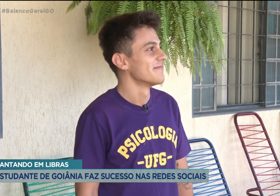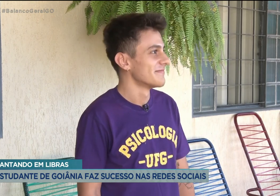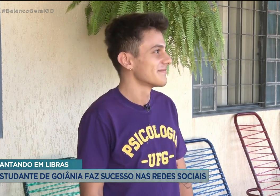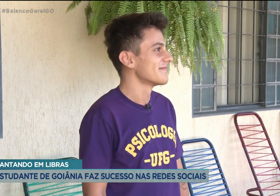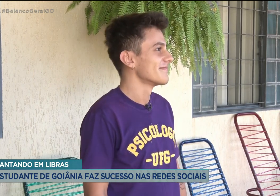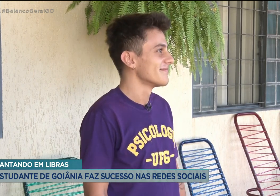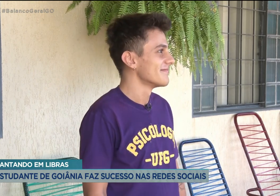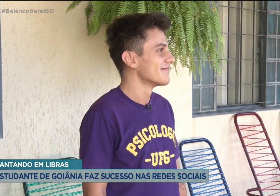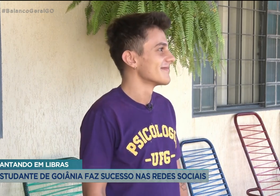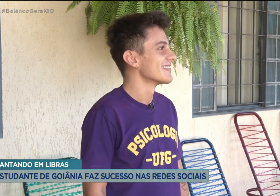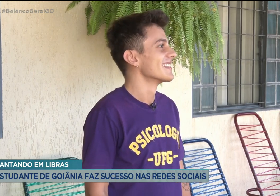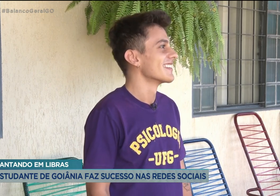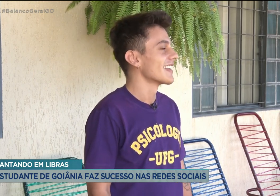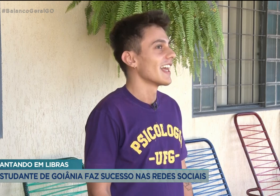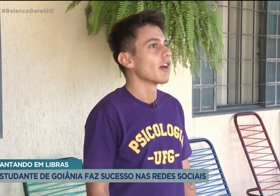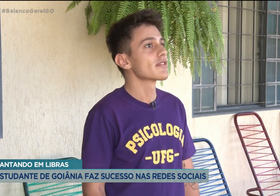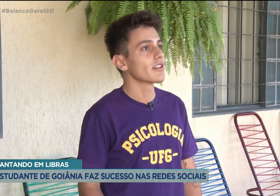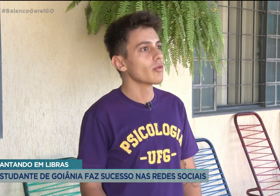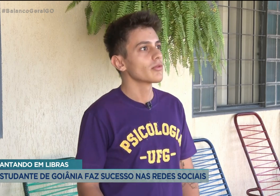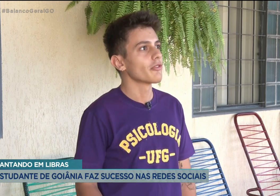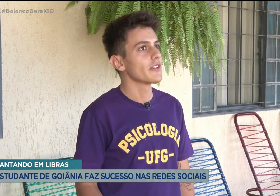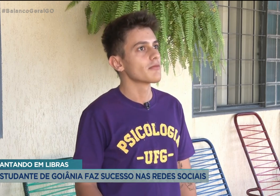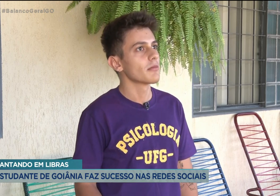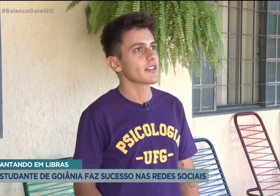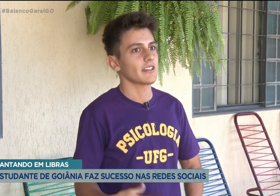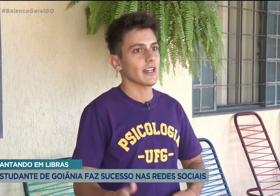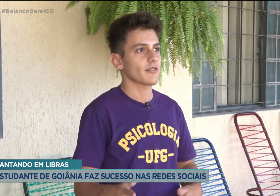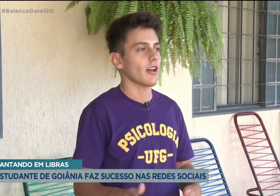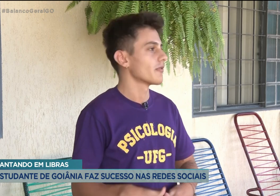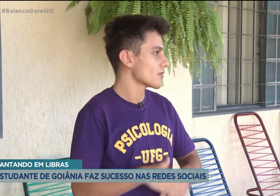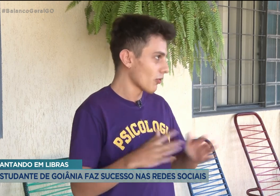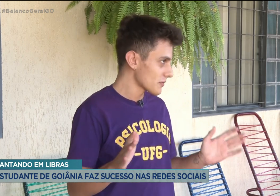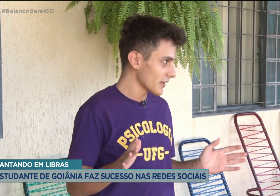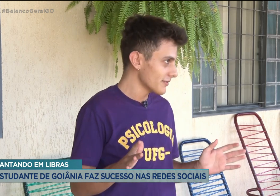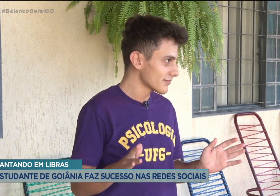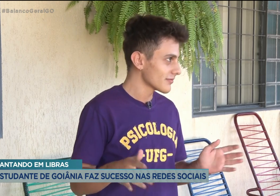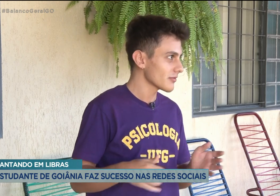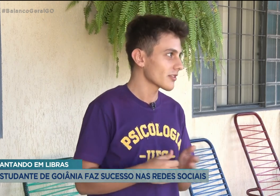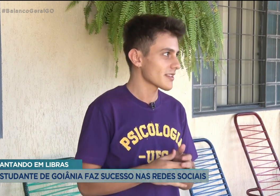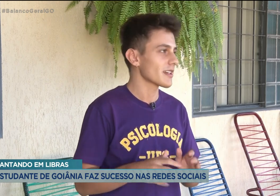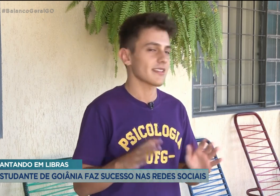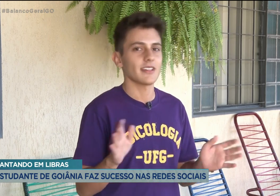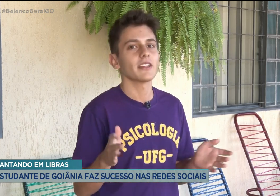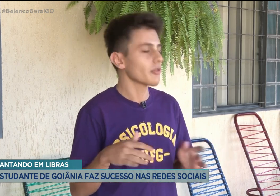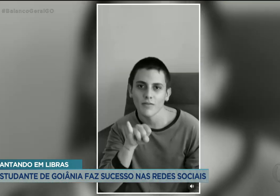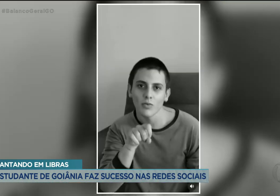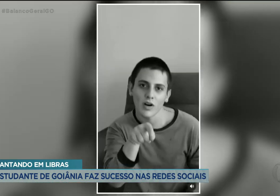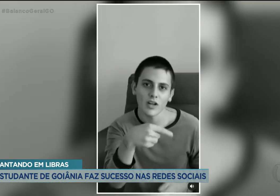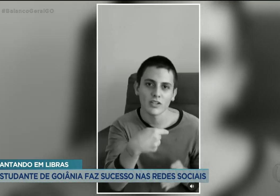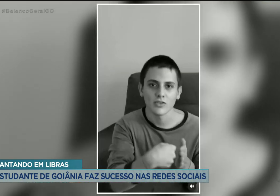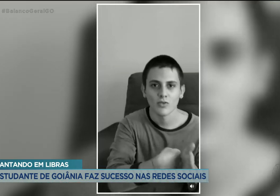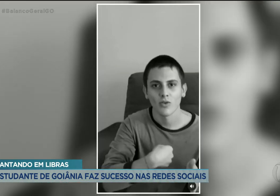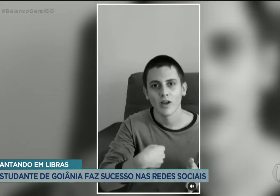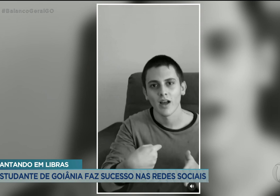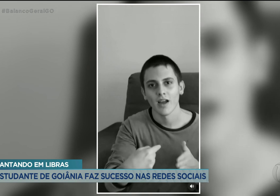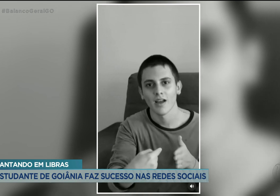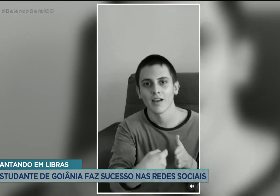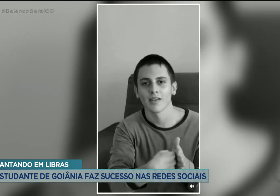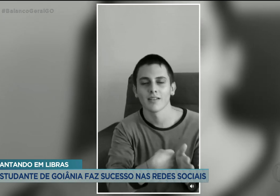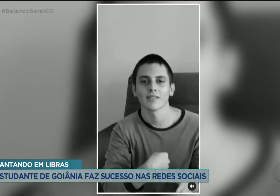Aí pá, o segundo, como é que foi? O segundo eu fiz de uma música internacional Fiz do Coldplay, foi uma coisa mais assim Nem tão, obviamente não esperava uma resposta